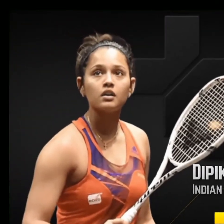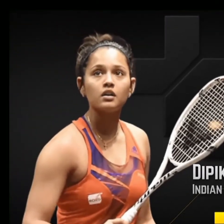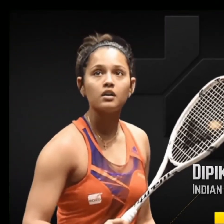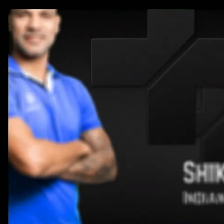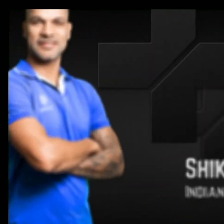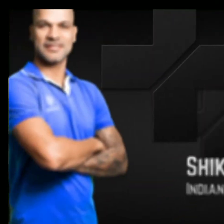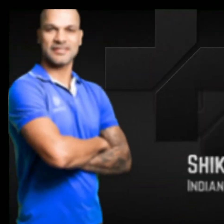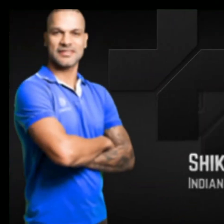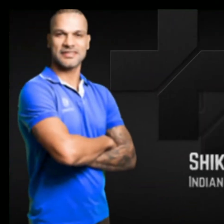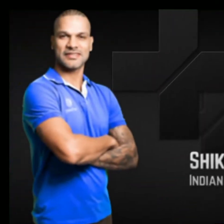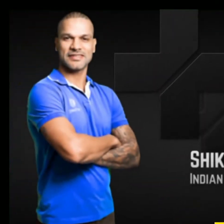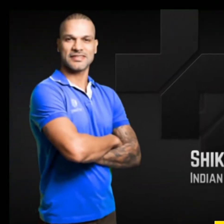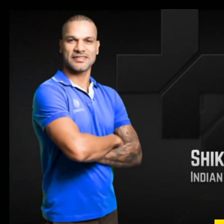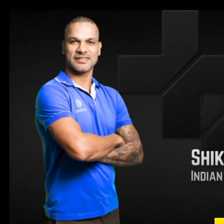चुने।